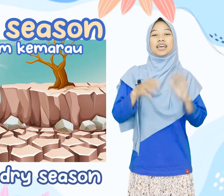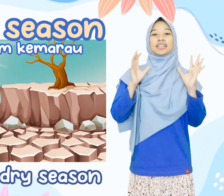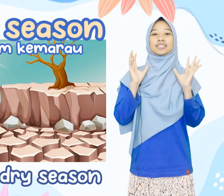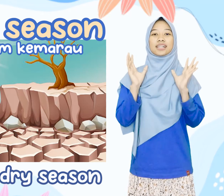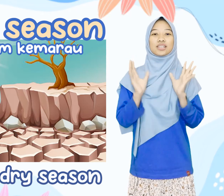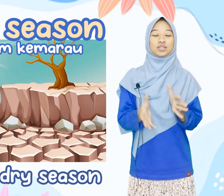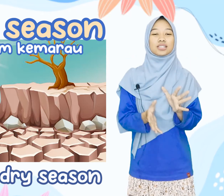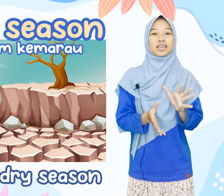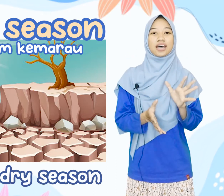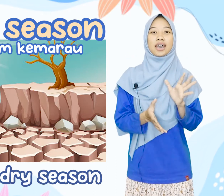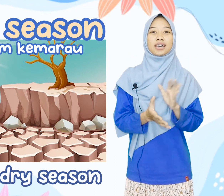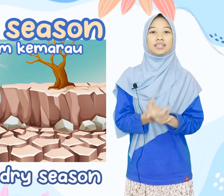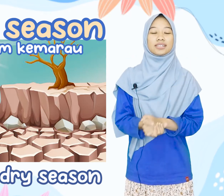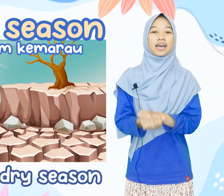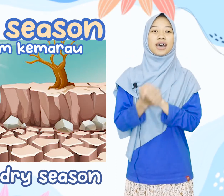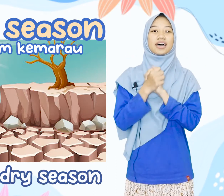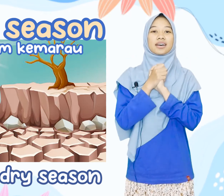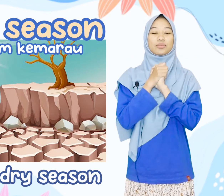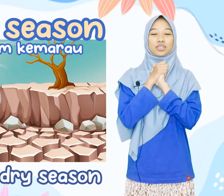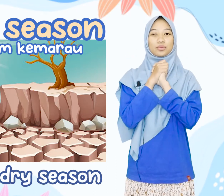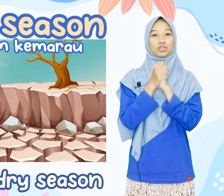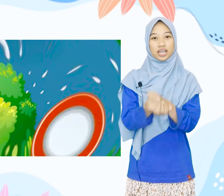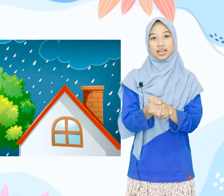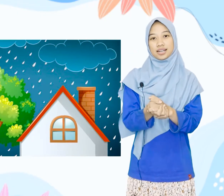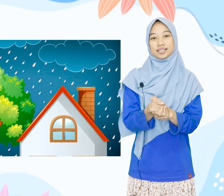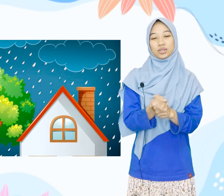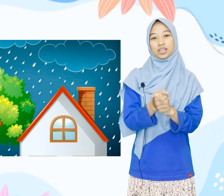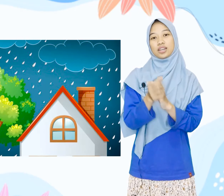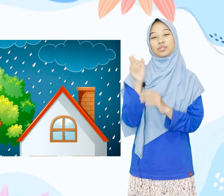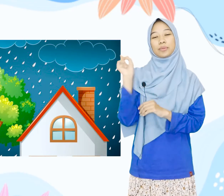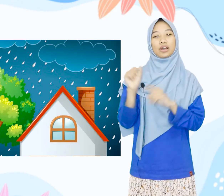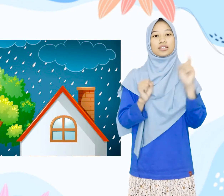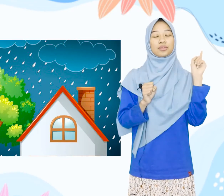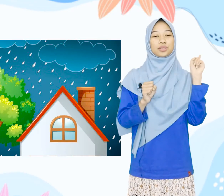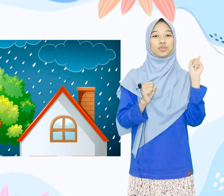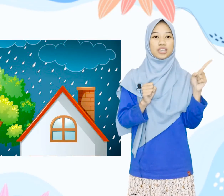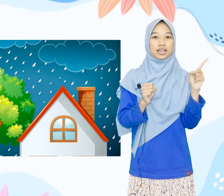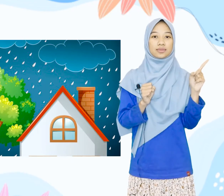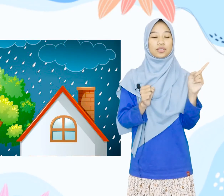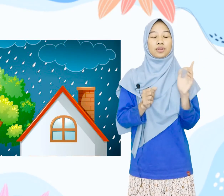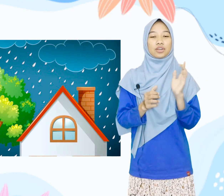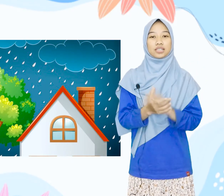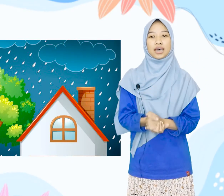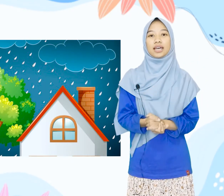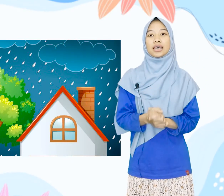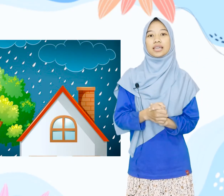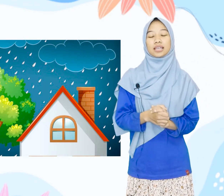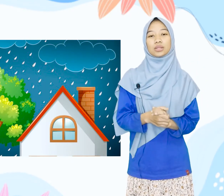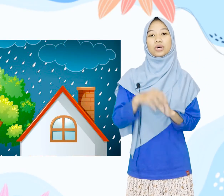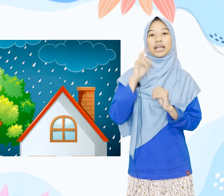Nah, selanjutnya ada musim hujan. So, tadi ada musim kemarau, sekarang musim hujan, musim di Indonesia, yaitu